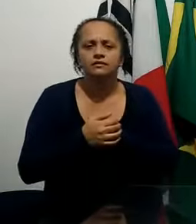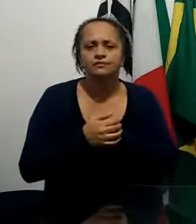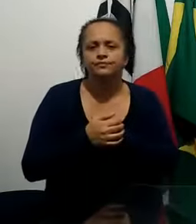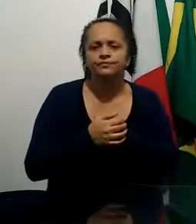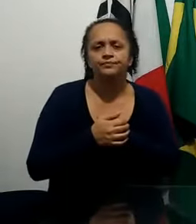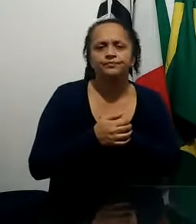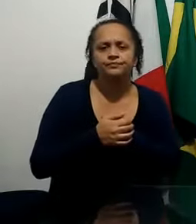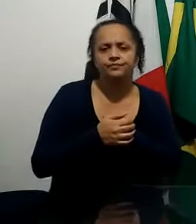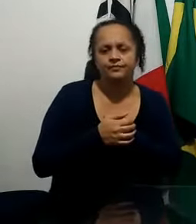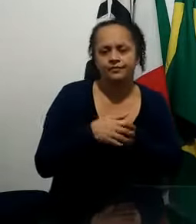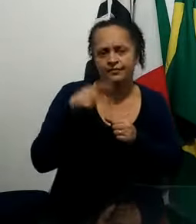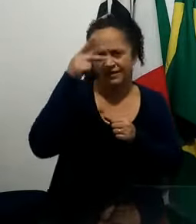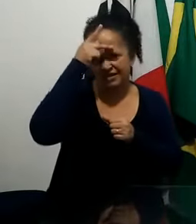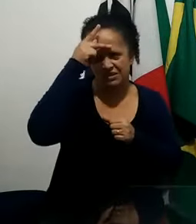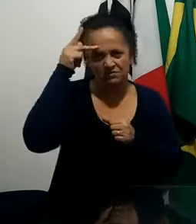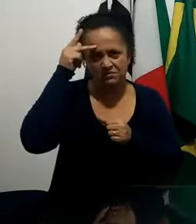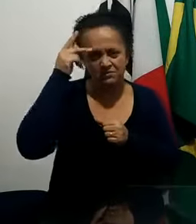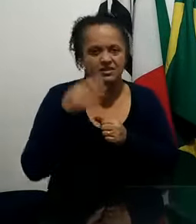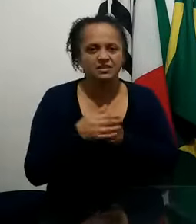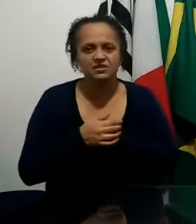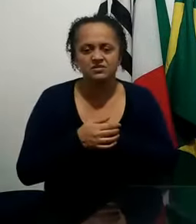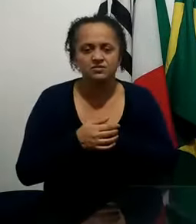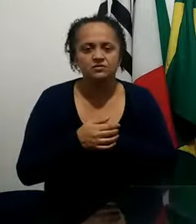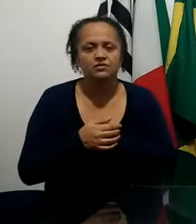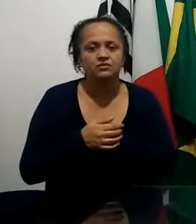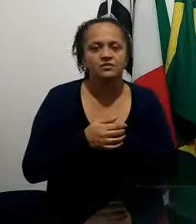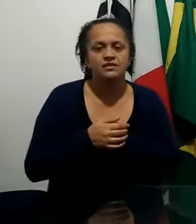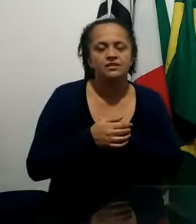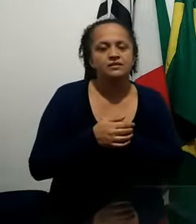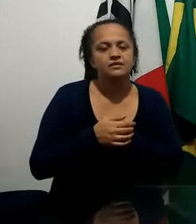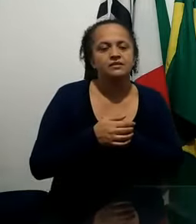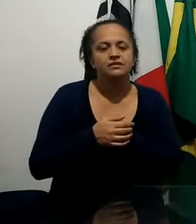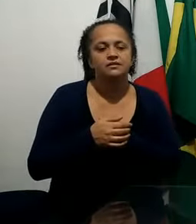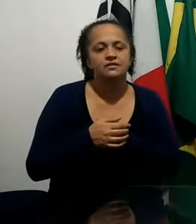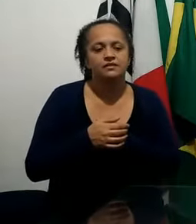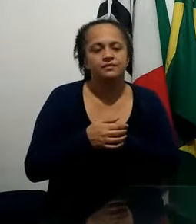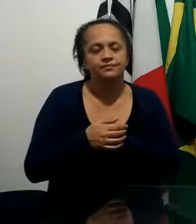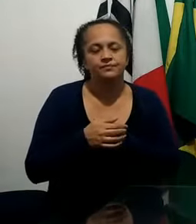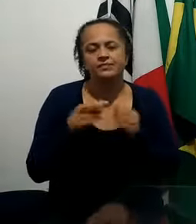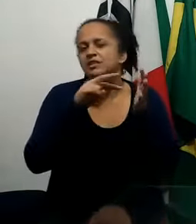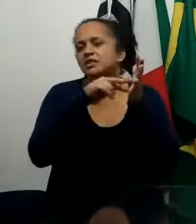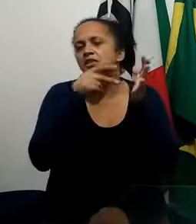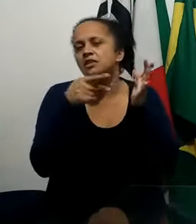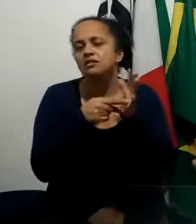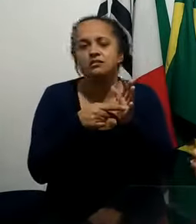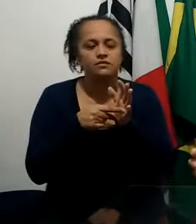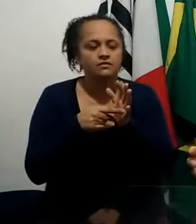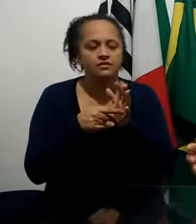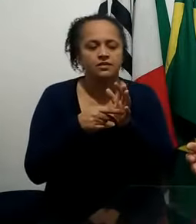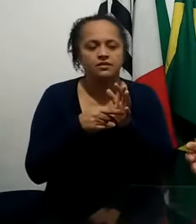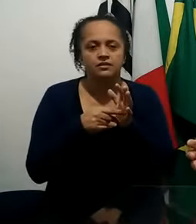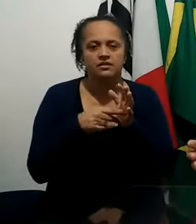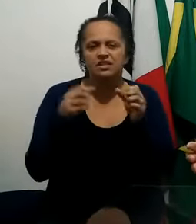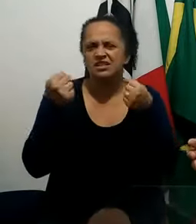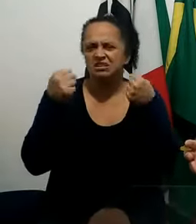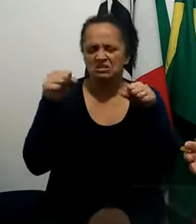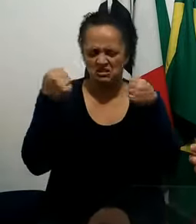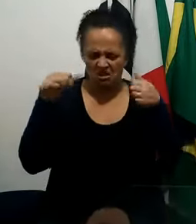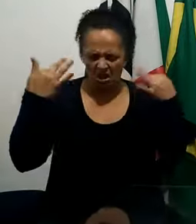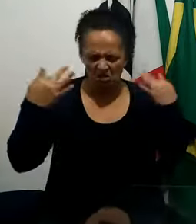homens mordiam suas línguas de dor. Né? E aqui é grande dor como